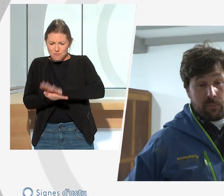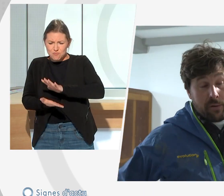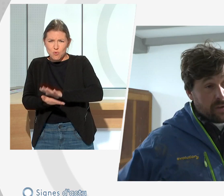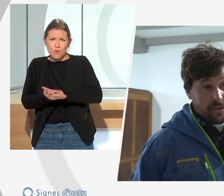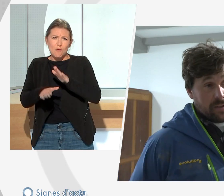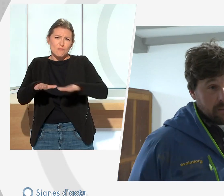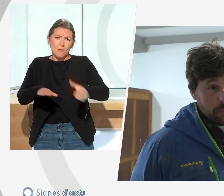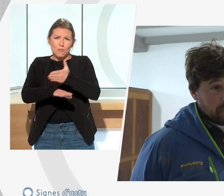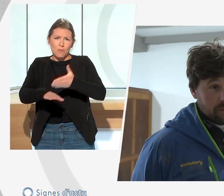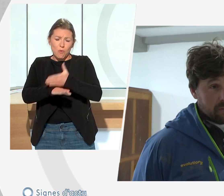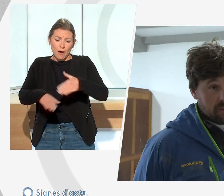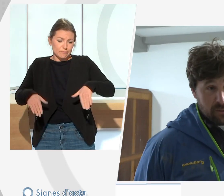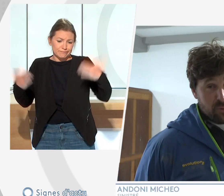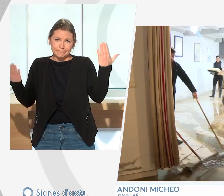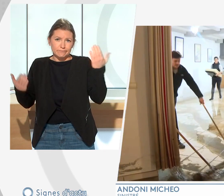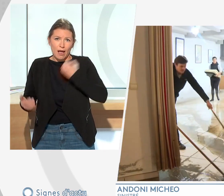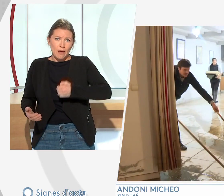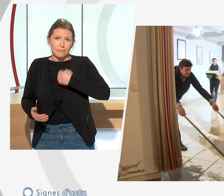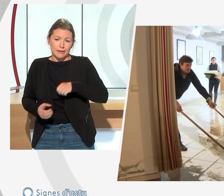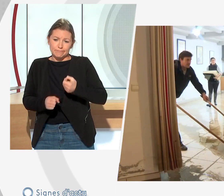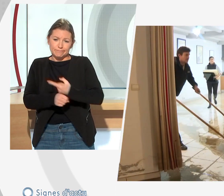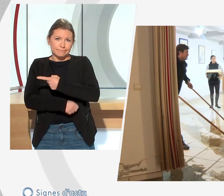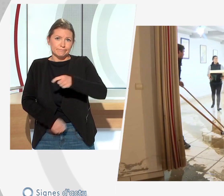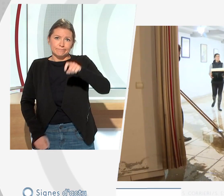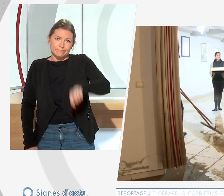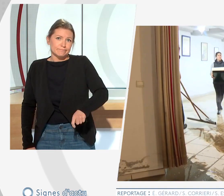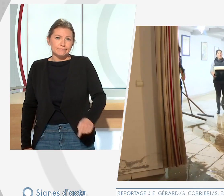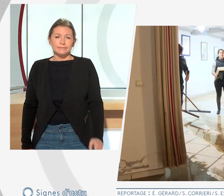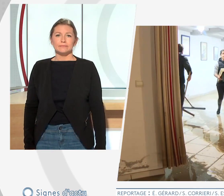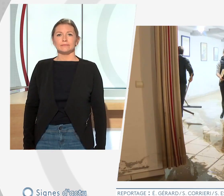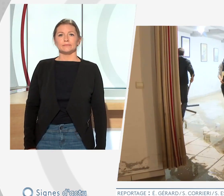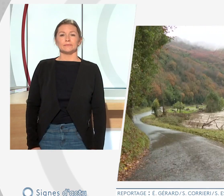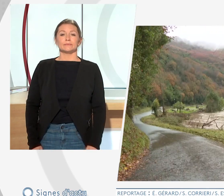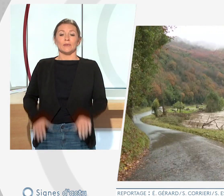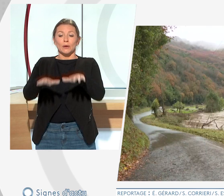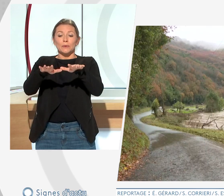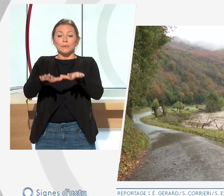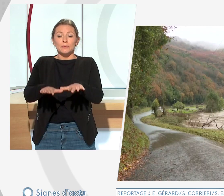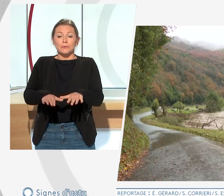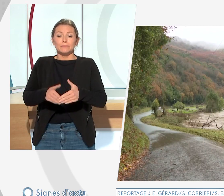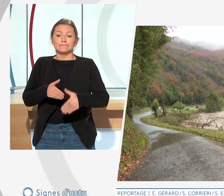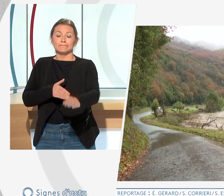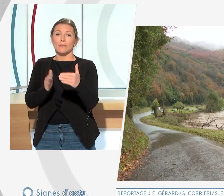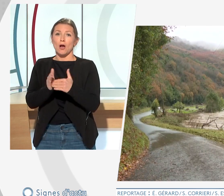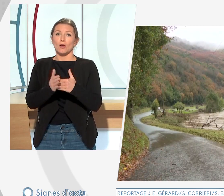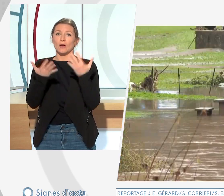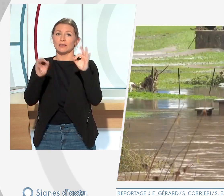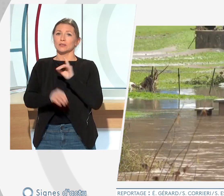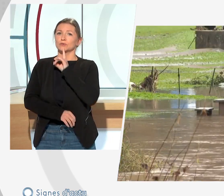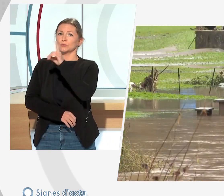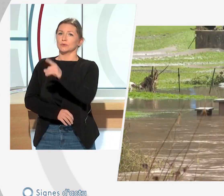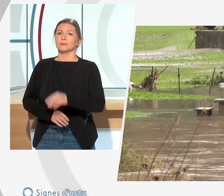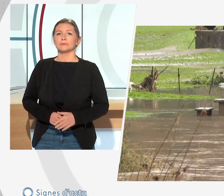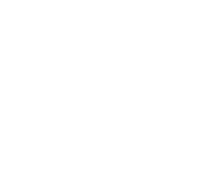bon. Oui. Il y a beaucoup de choses à jeter. Oui. La décrue pourrait prendre encore une dizaine de jours.